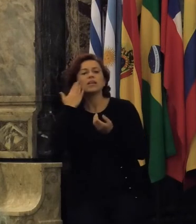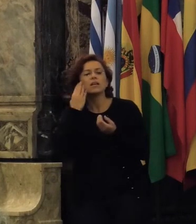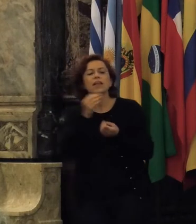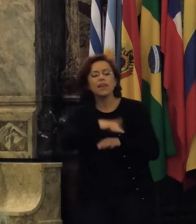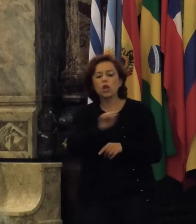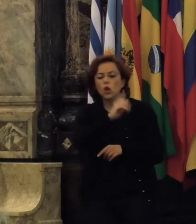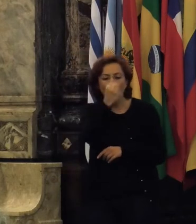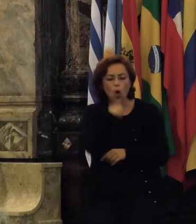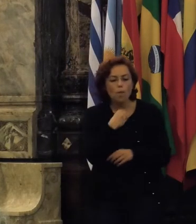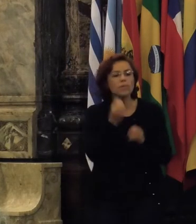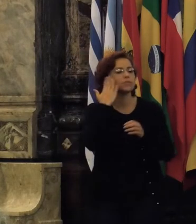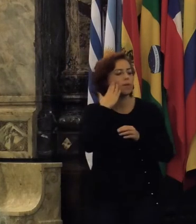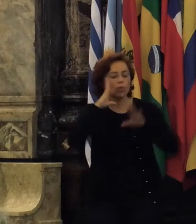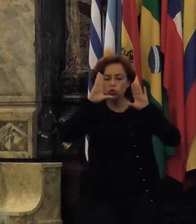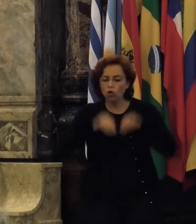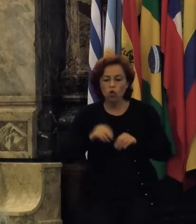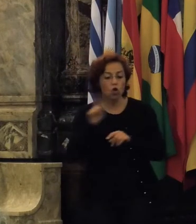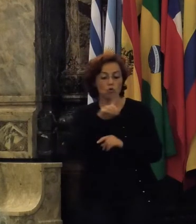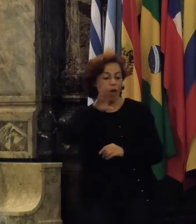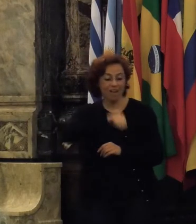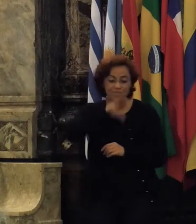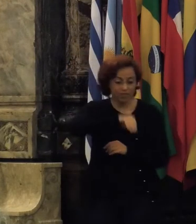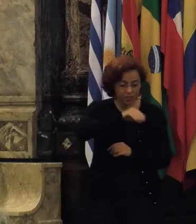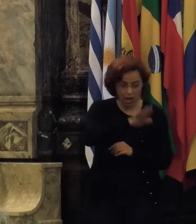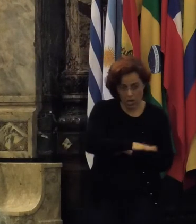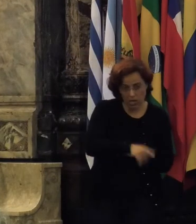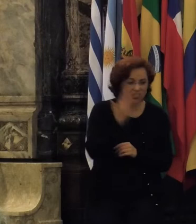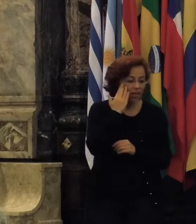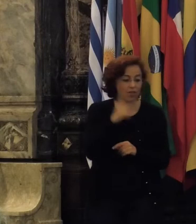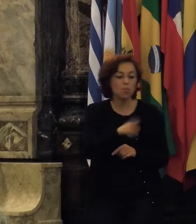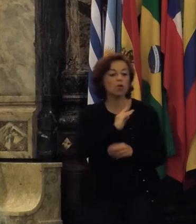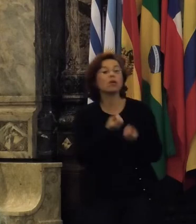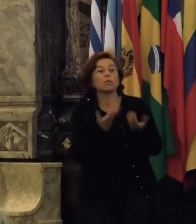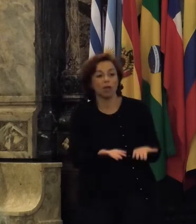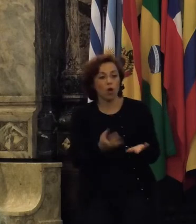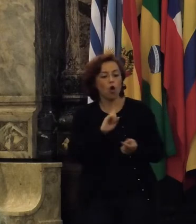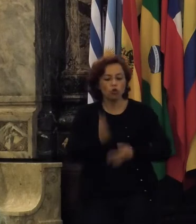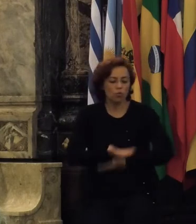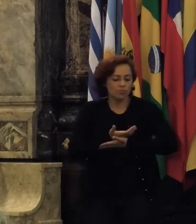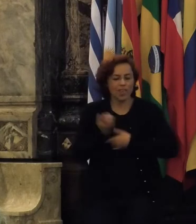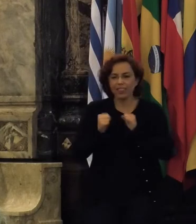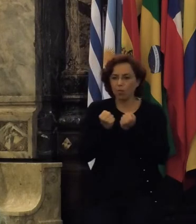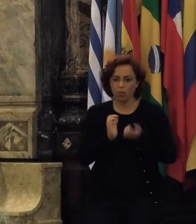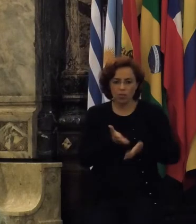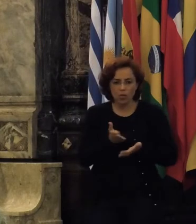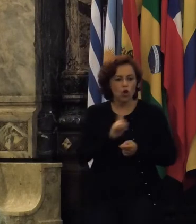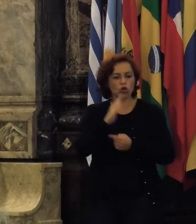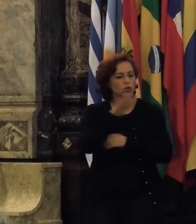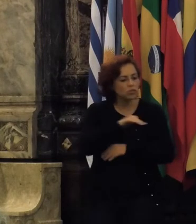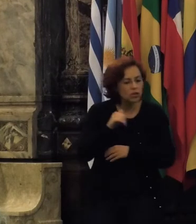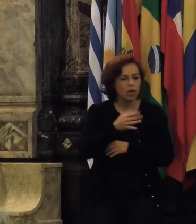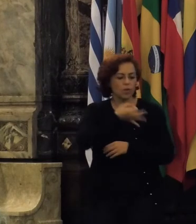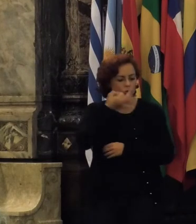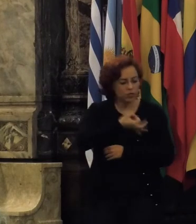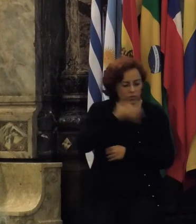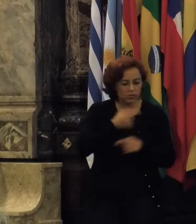ya sabemos qué pasa si a un niño no se le habla, ya sabemos qué pasa si a un niño no se lo sostiene, no se lo estimula, no se lo llama, no se le